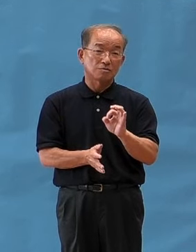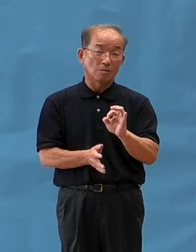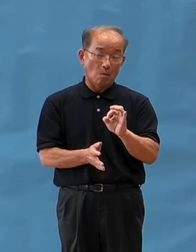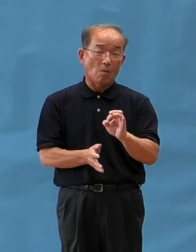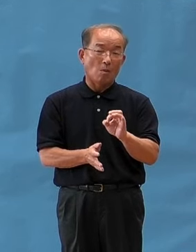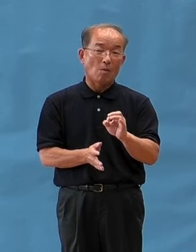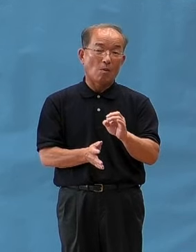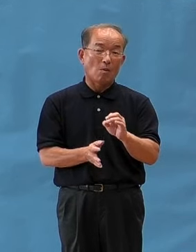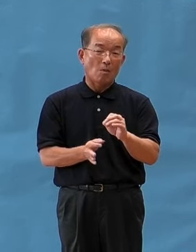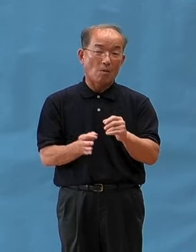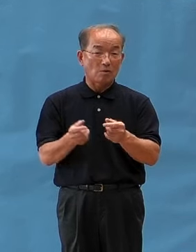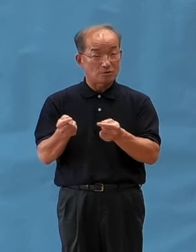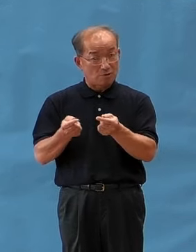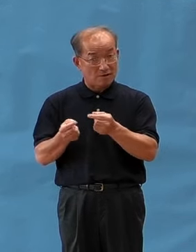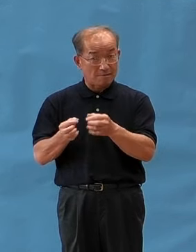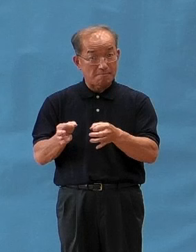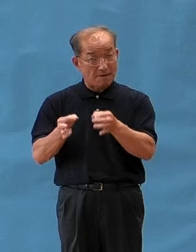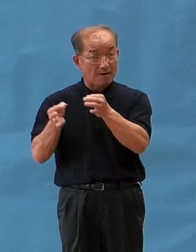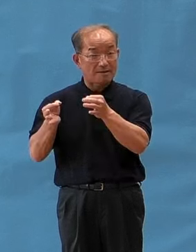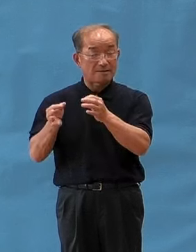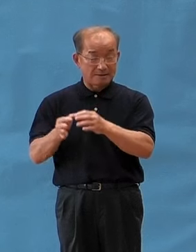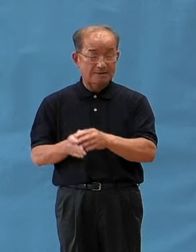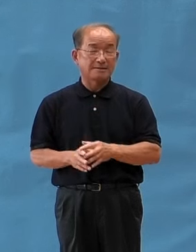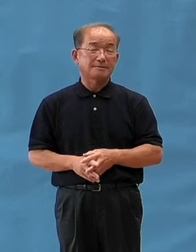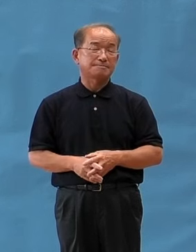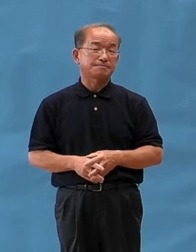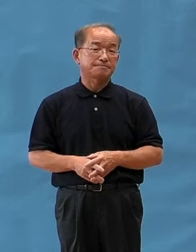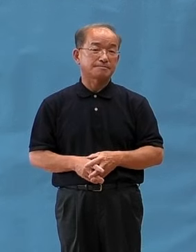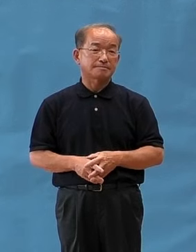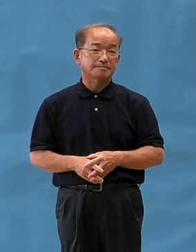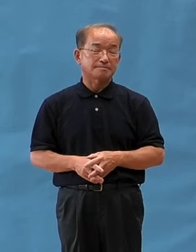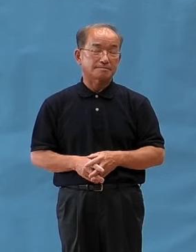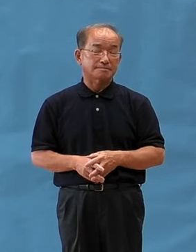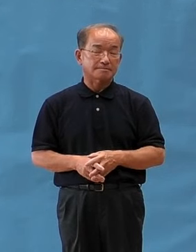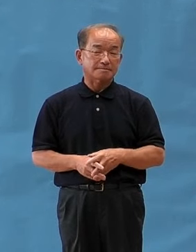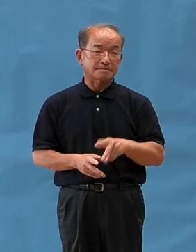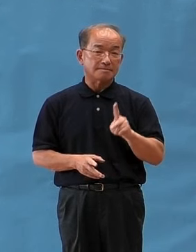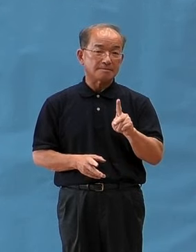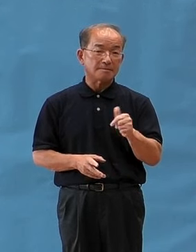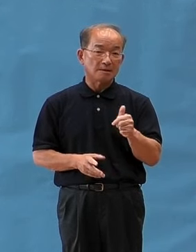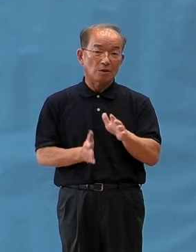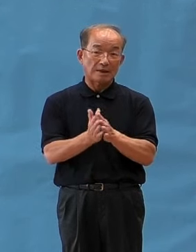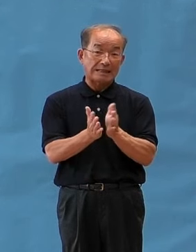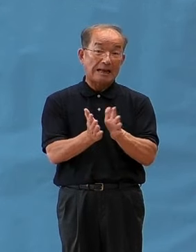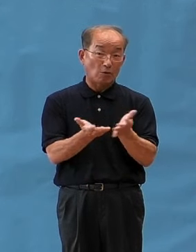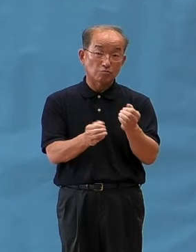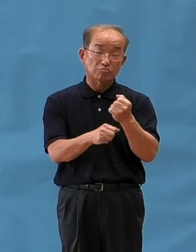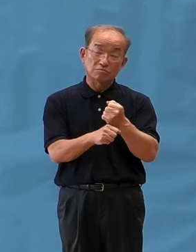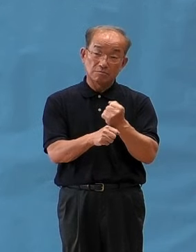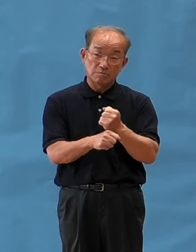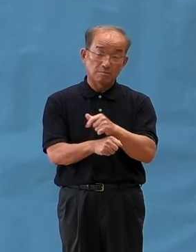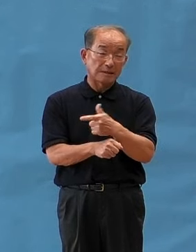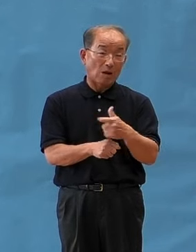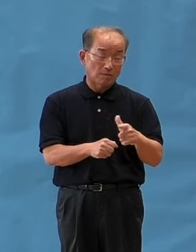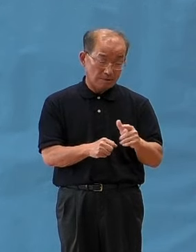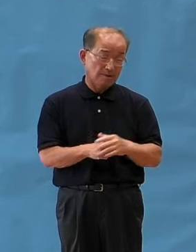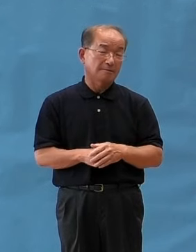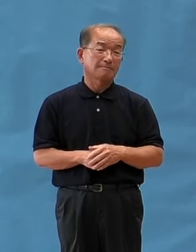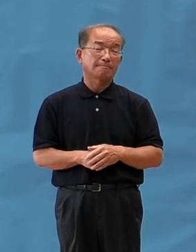そういうものをできるだけ吸収して、カタログも作り直して、でそ